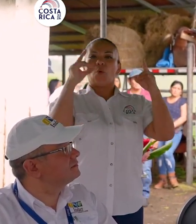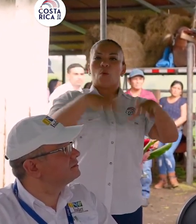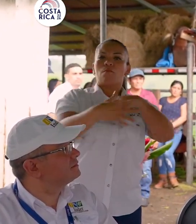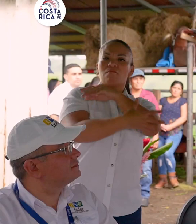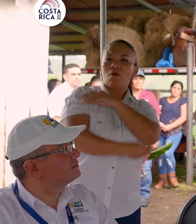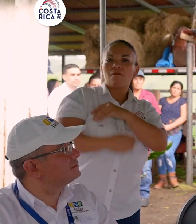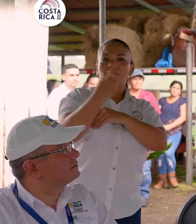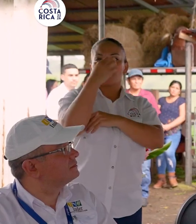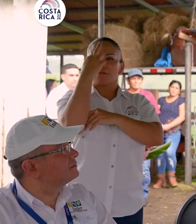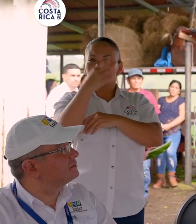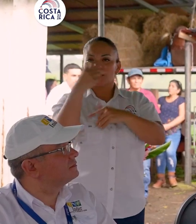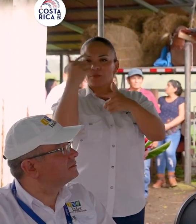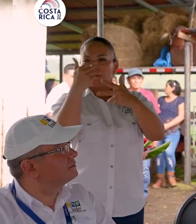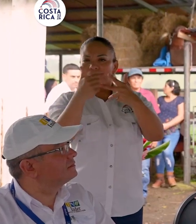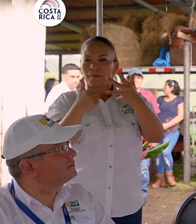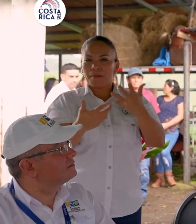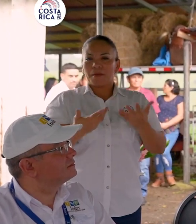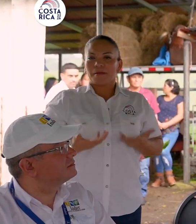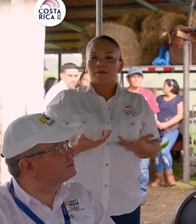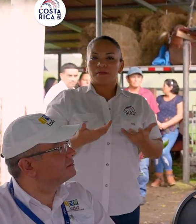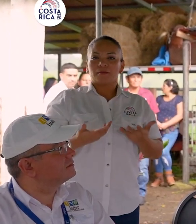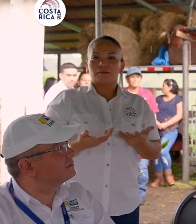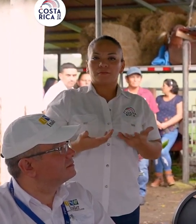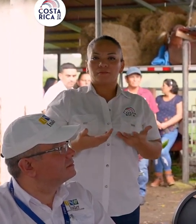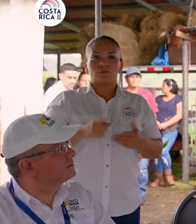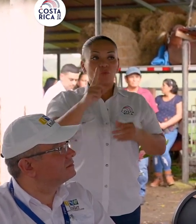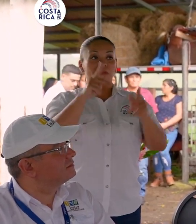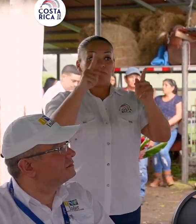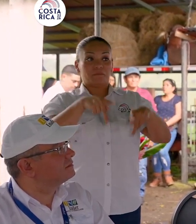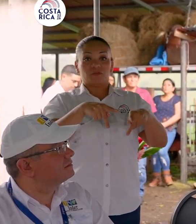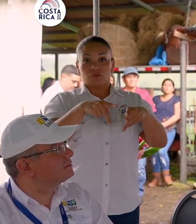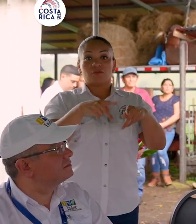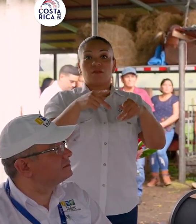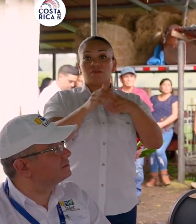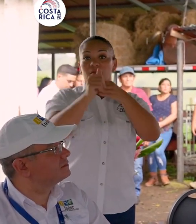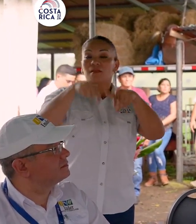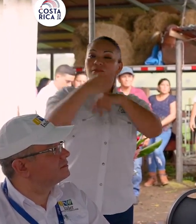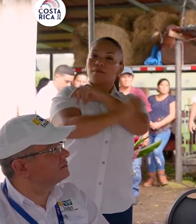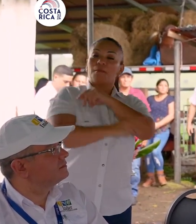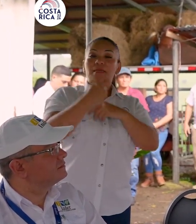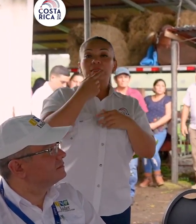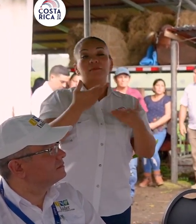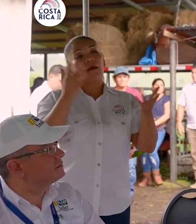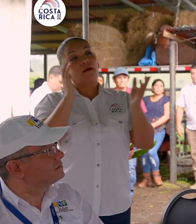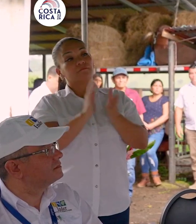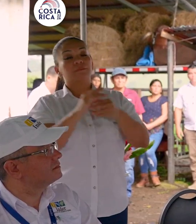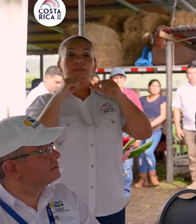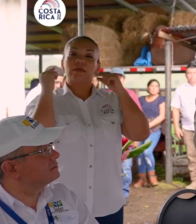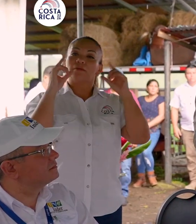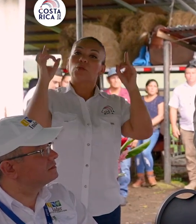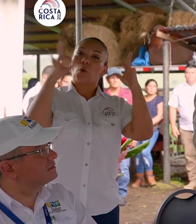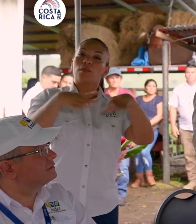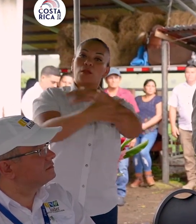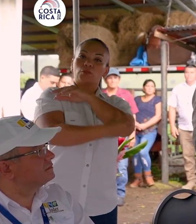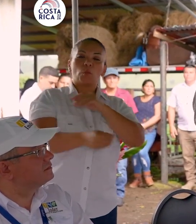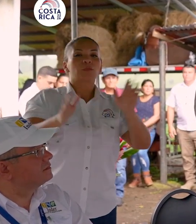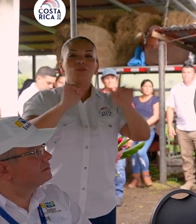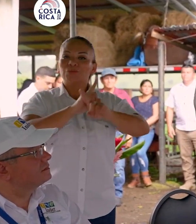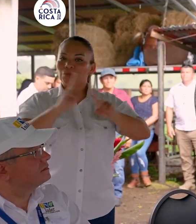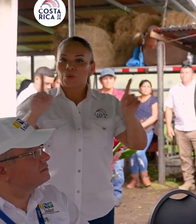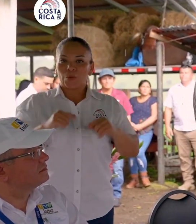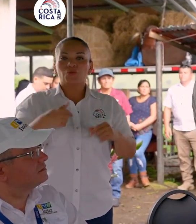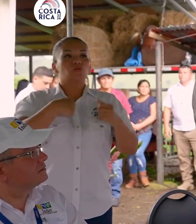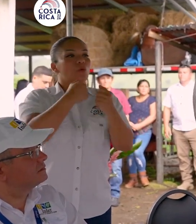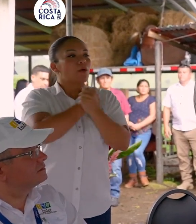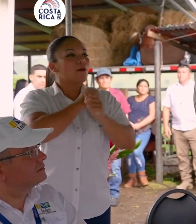falta de respeto, un pseudodirigente de este país dice, ah, es que Chávez odia a los pobres. No, yo